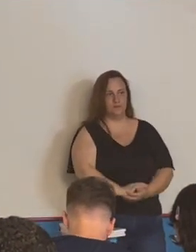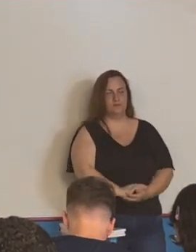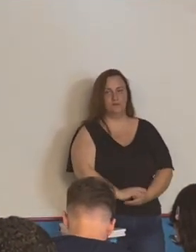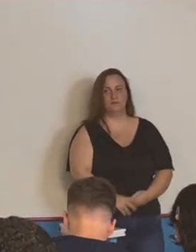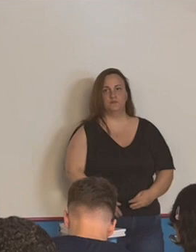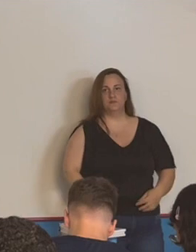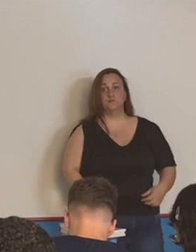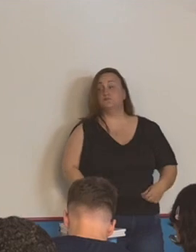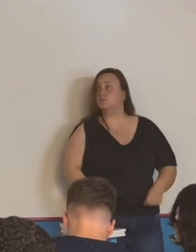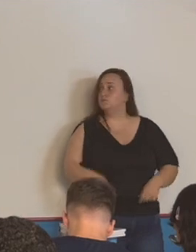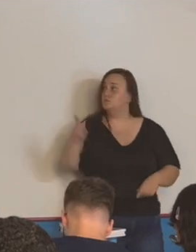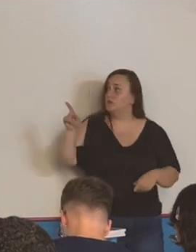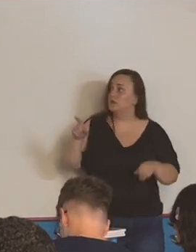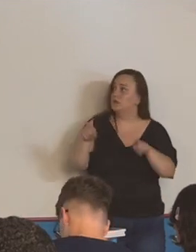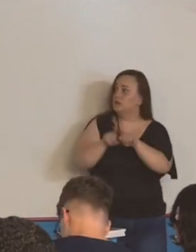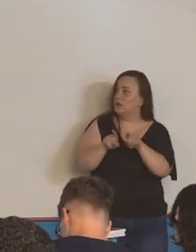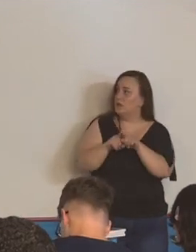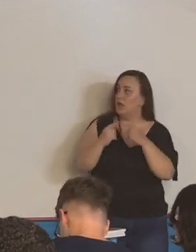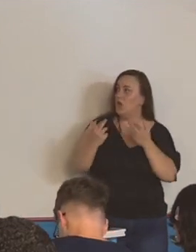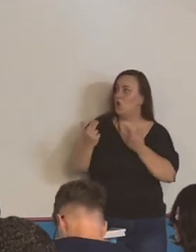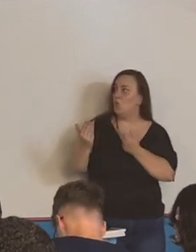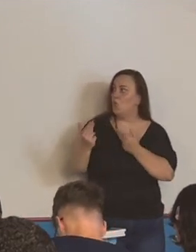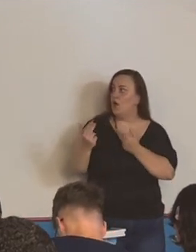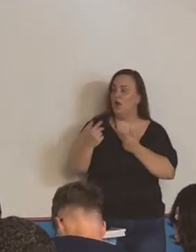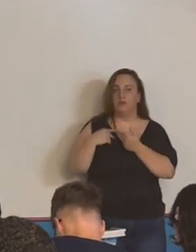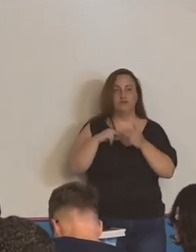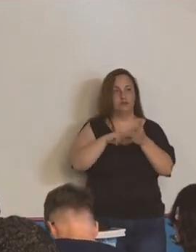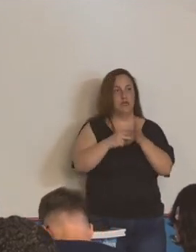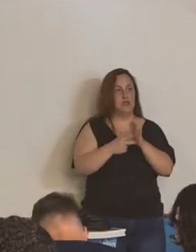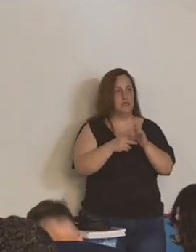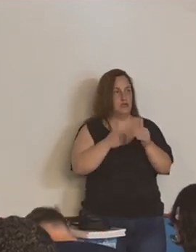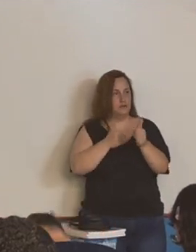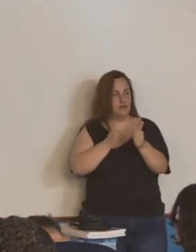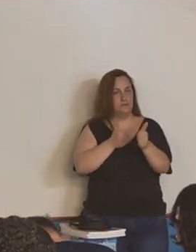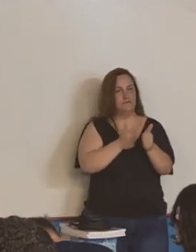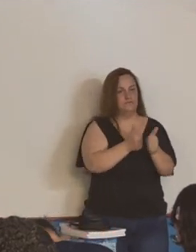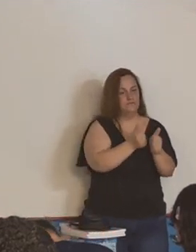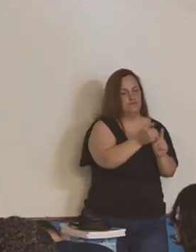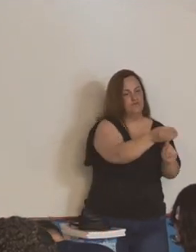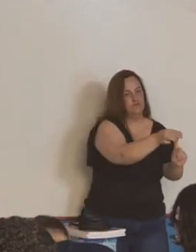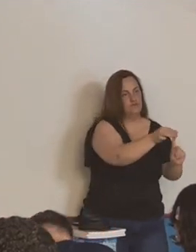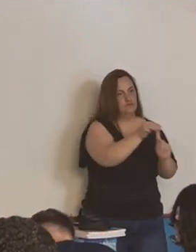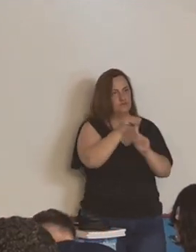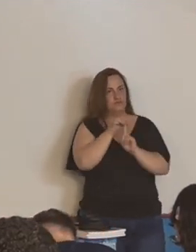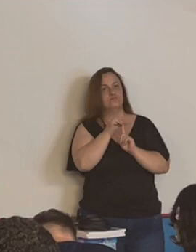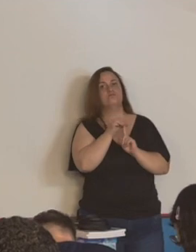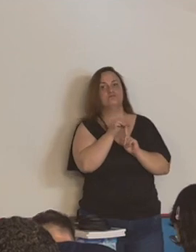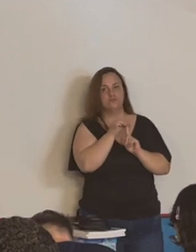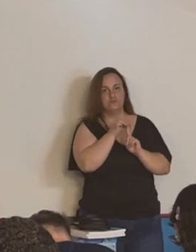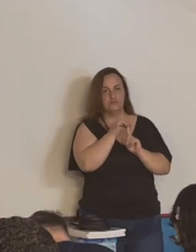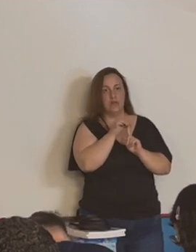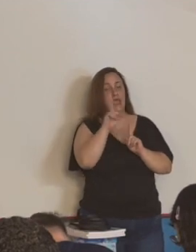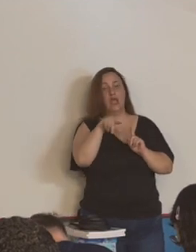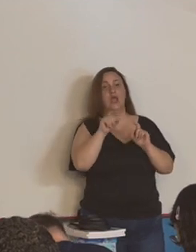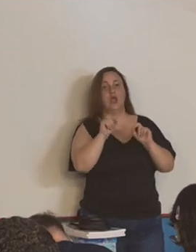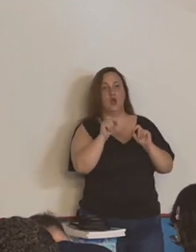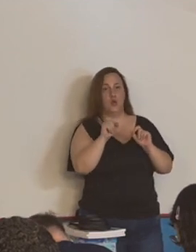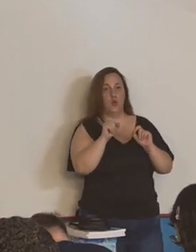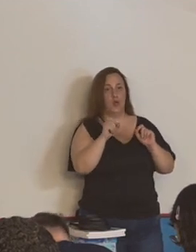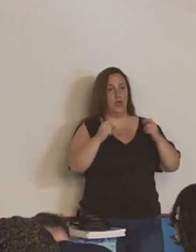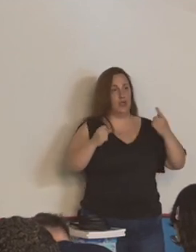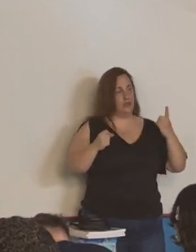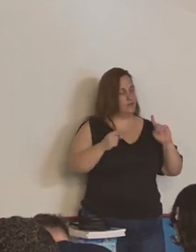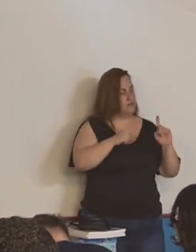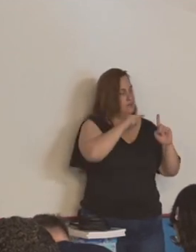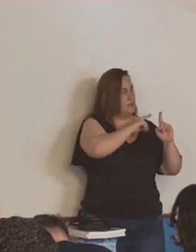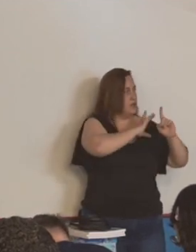Esse é um trabalho que fala disso também, que se chama aproximação forçada, né? Que é essa aproximação de uma religião de matriz africana